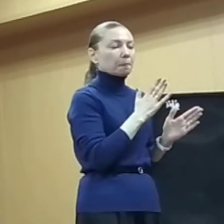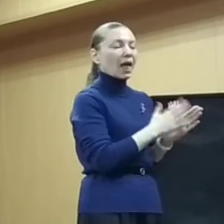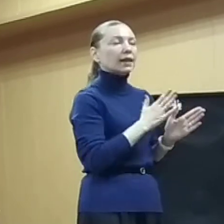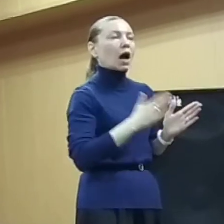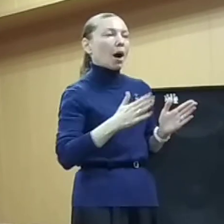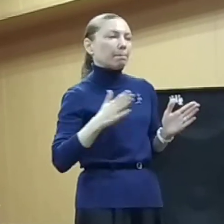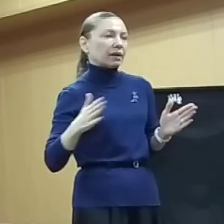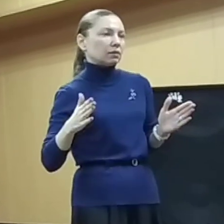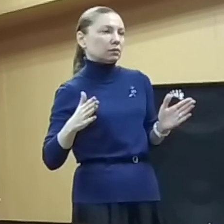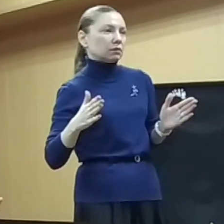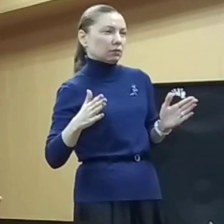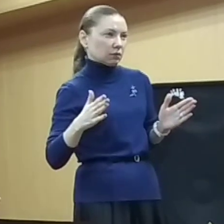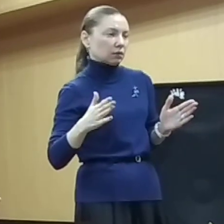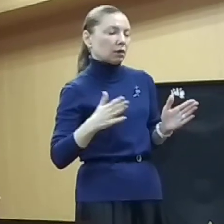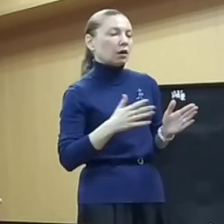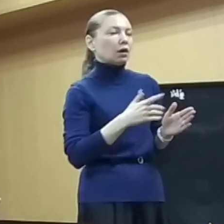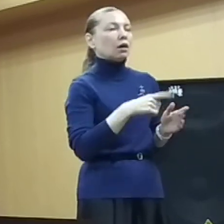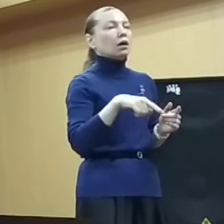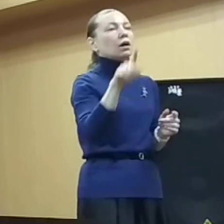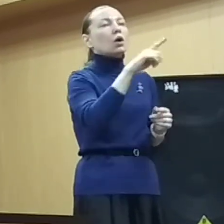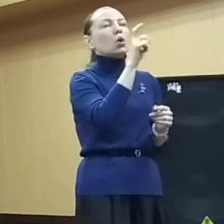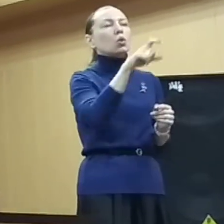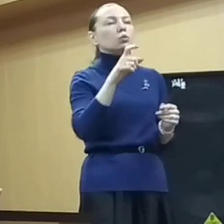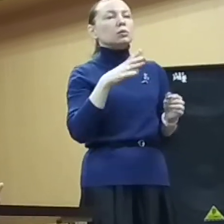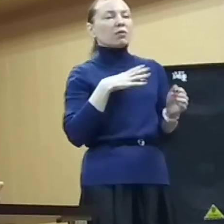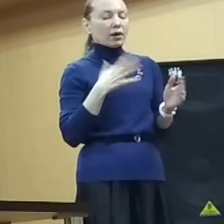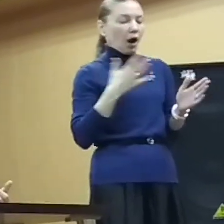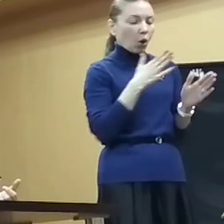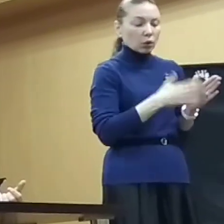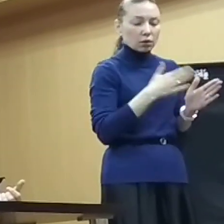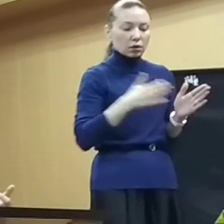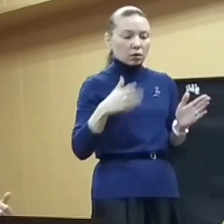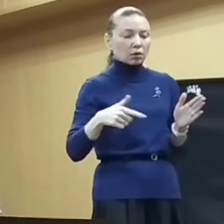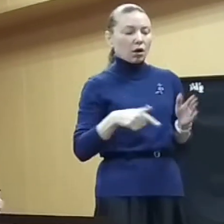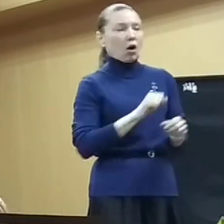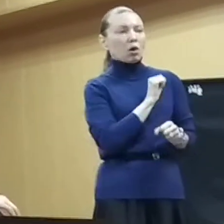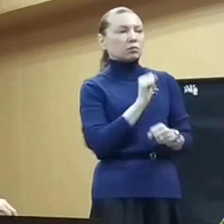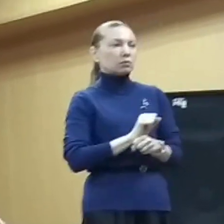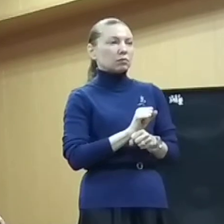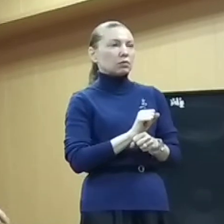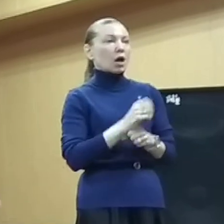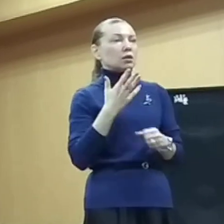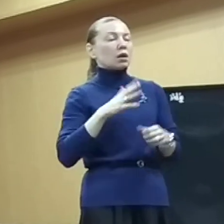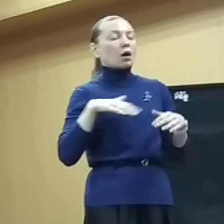Некоторые люди застревают на каком-то из этапов.